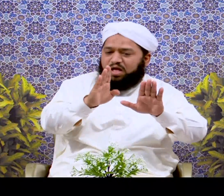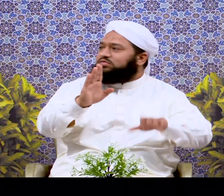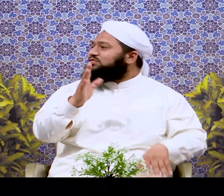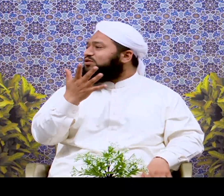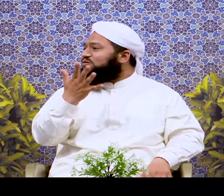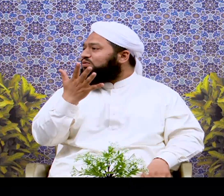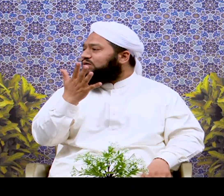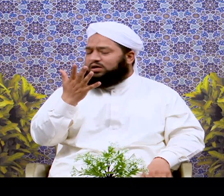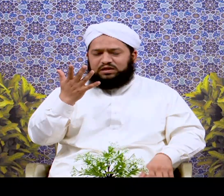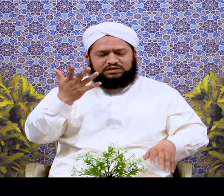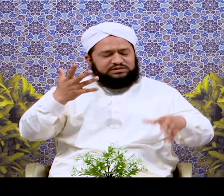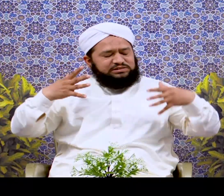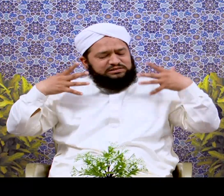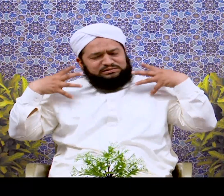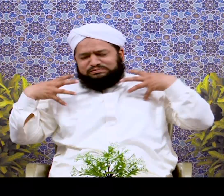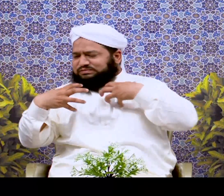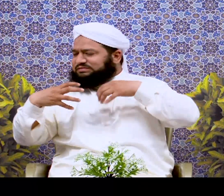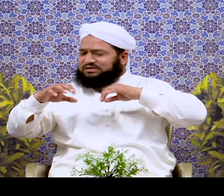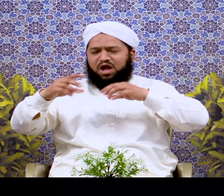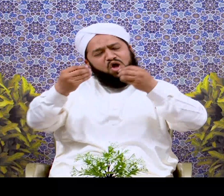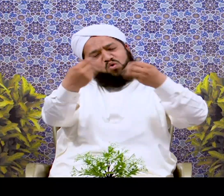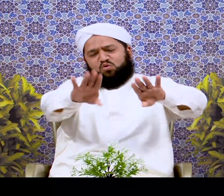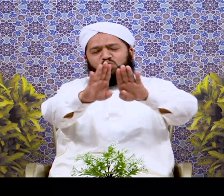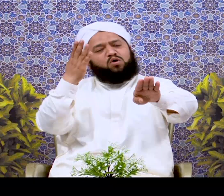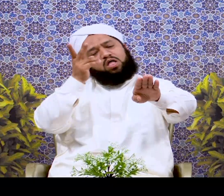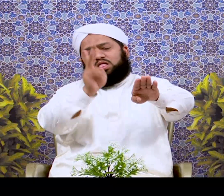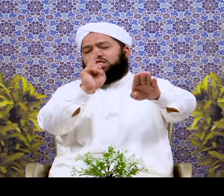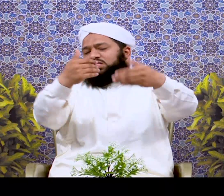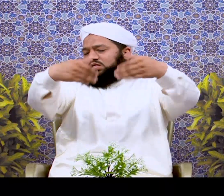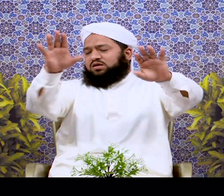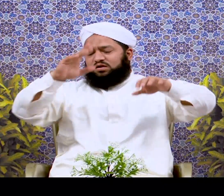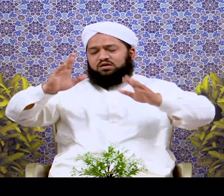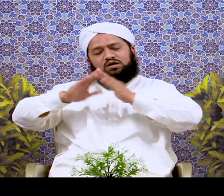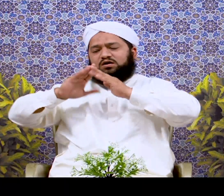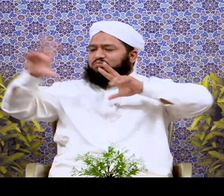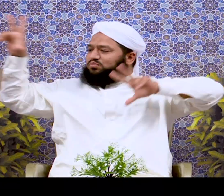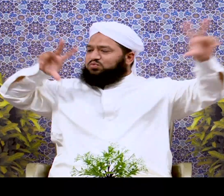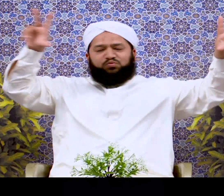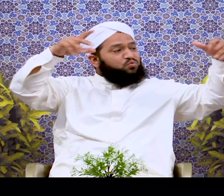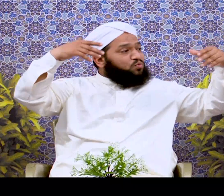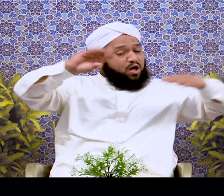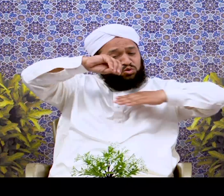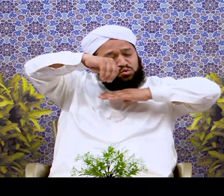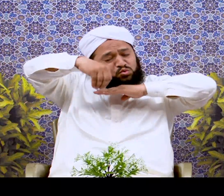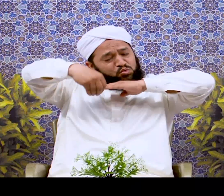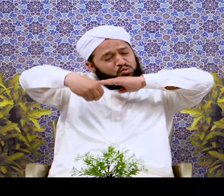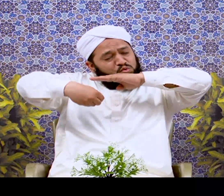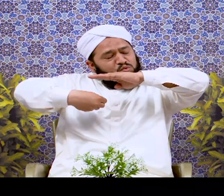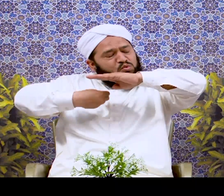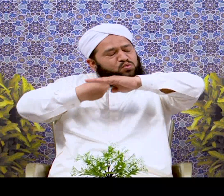رہا تھا۔ تھک ہار کر ہم نے دروازہ یوں ہی کھلا چھوڑا اور اپنے اپنے گھر چلے گئے۔ صبح جب میں مسجد